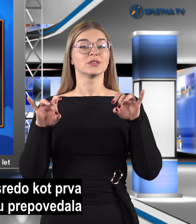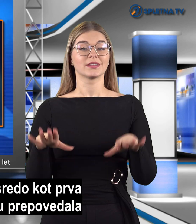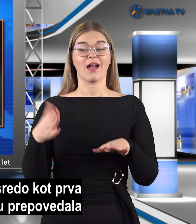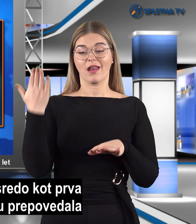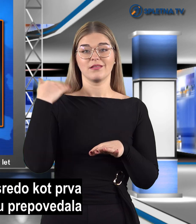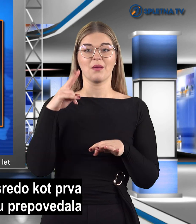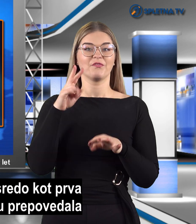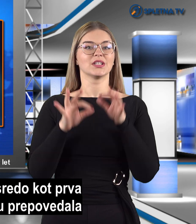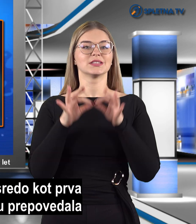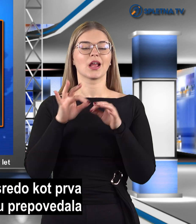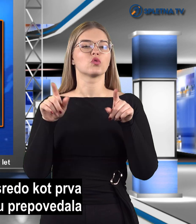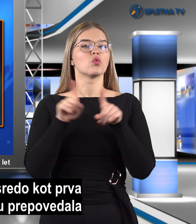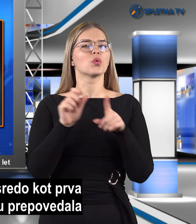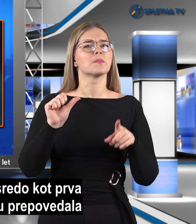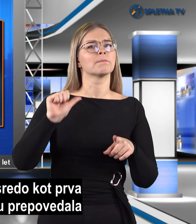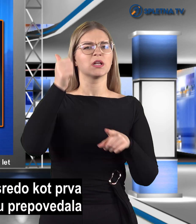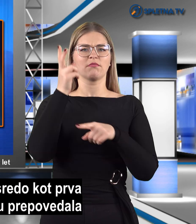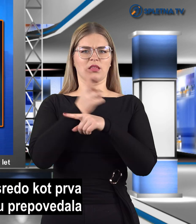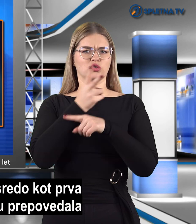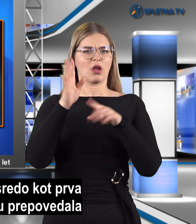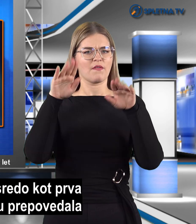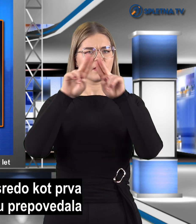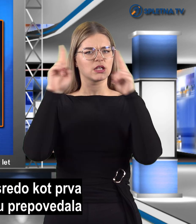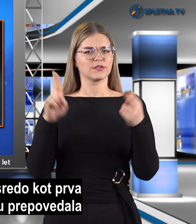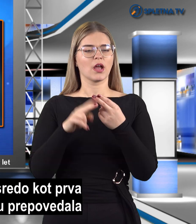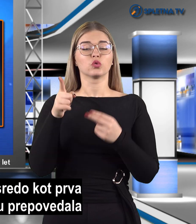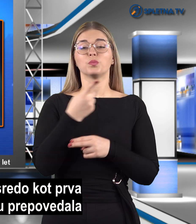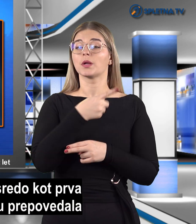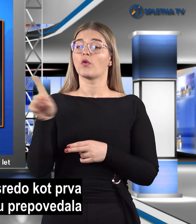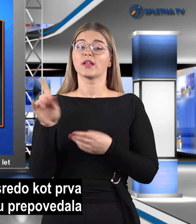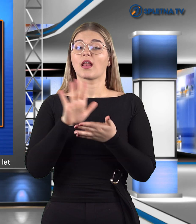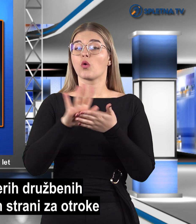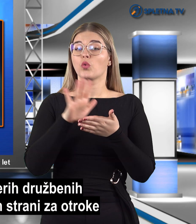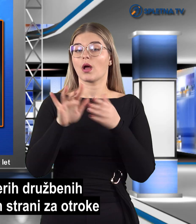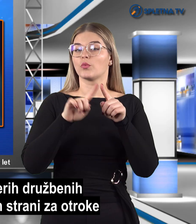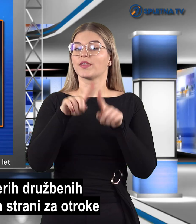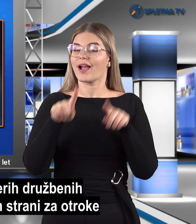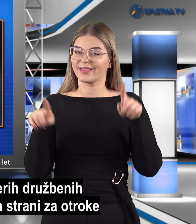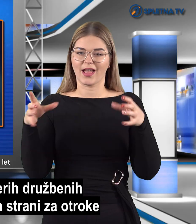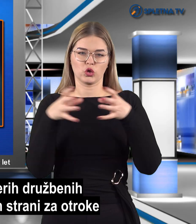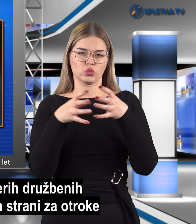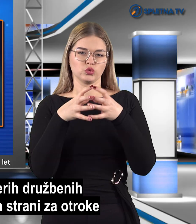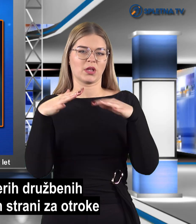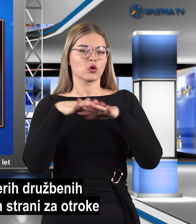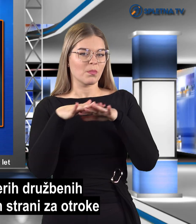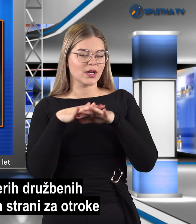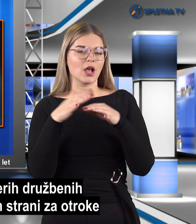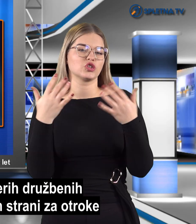Avstralija je v sredo kot prva država na svetu prepovedala uporabo nekaterih družbenih omrežij in spletnih strani za otroke